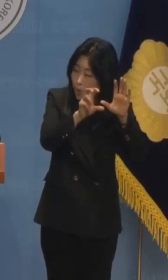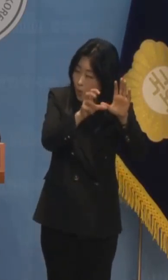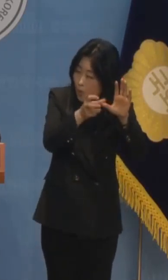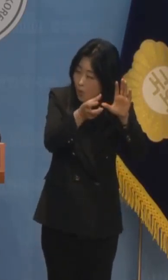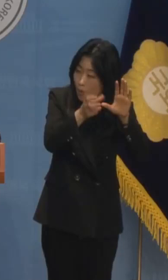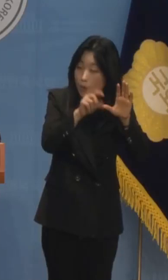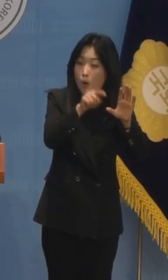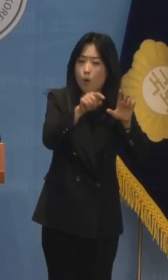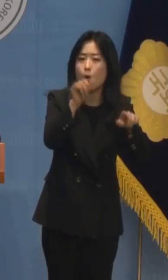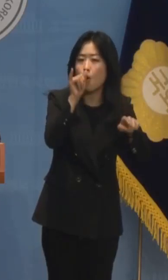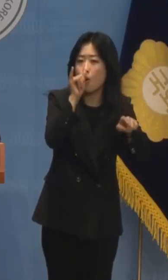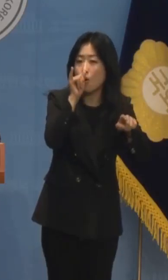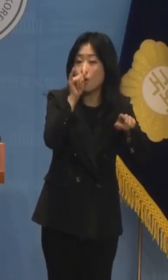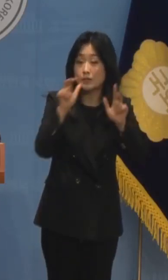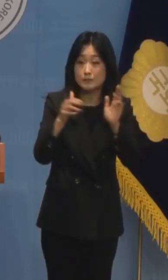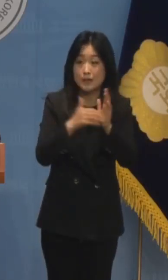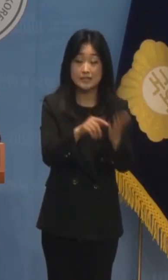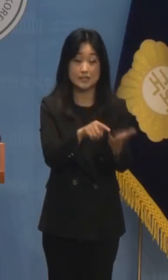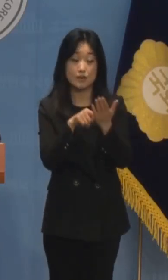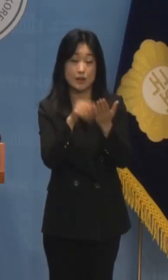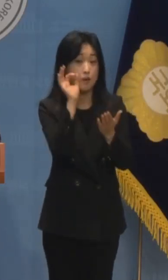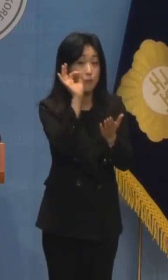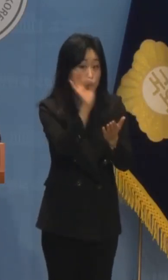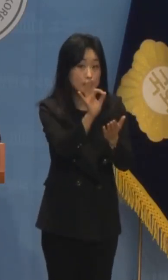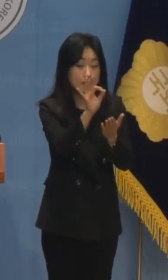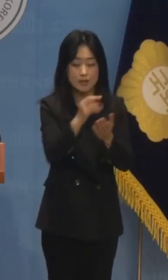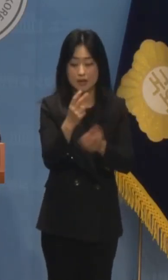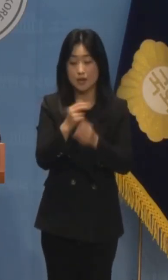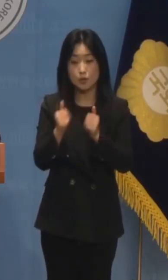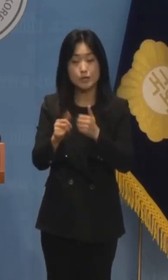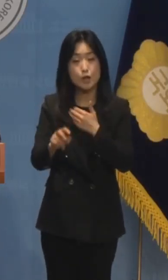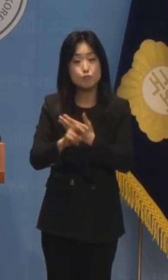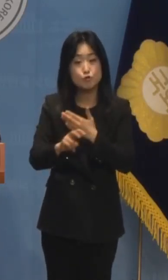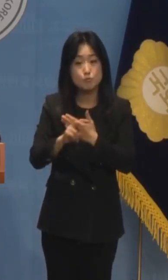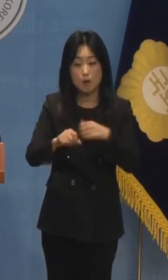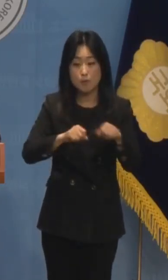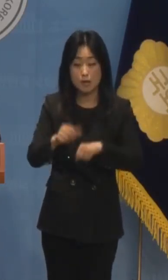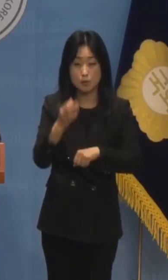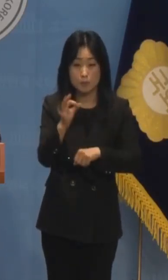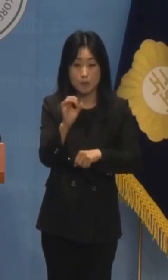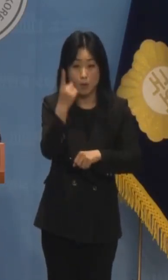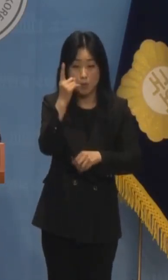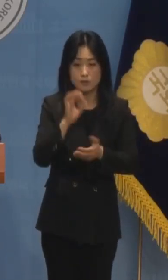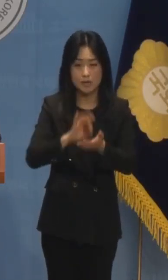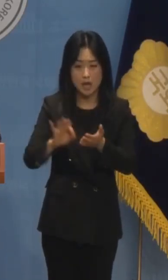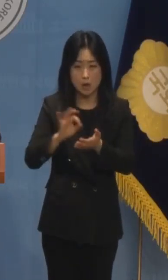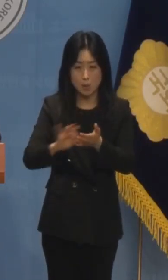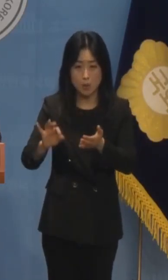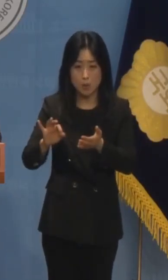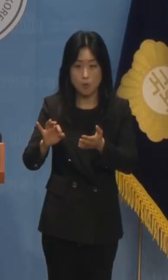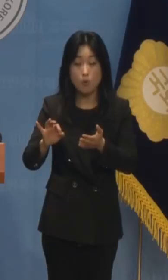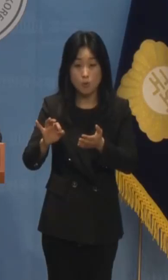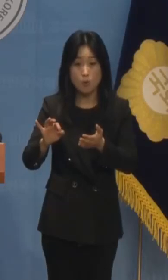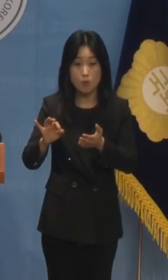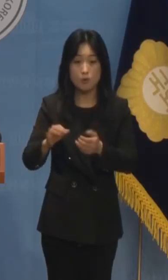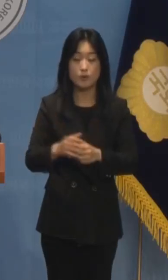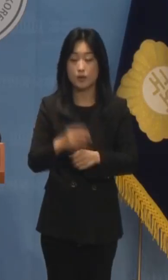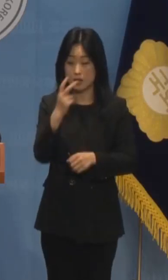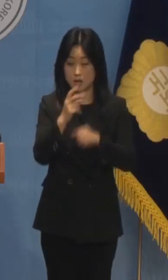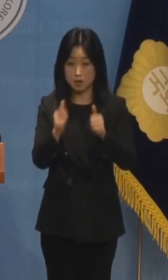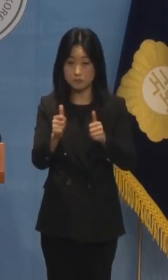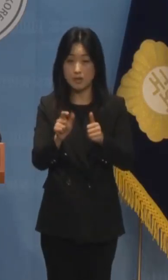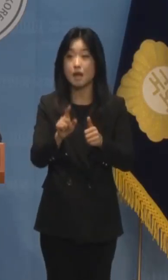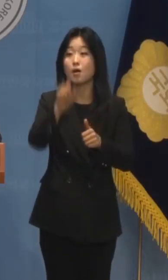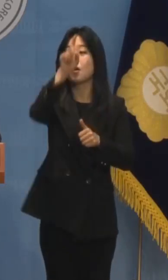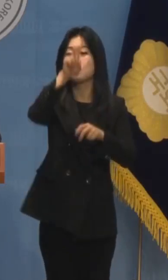상태입니다. 현재까지 드러난 사실에서 보듯 검찰의 불법적 특수활동비 오남용은 검찰 조직의 핵심부부터